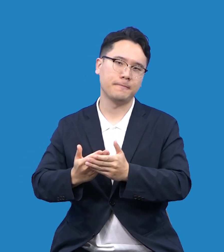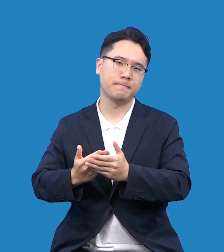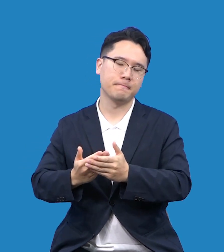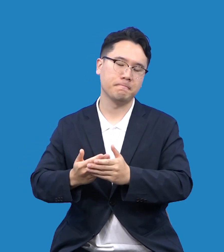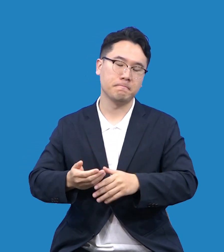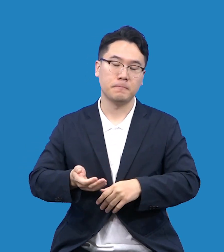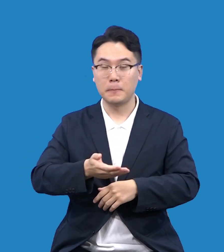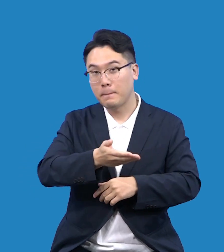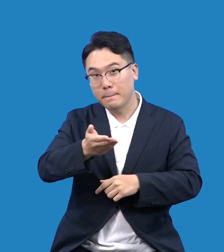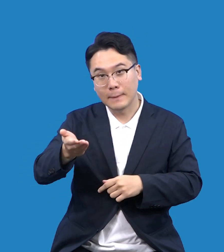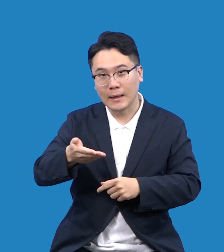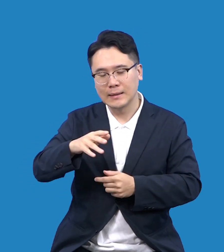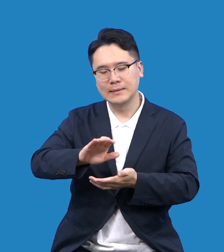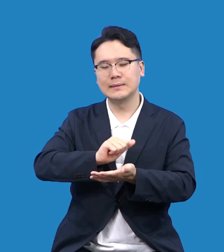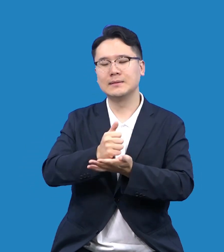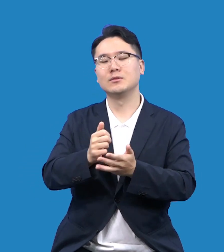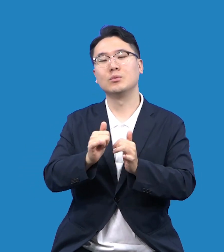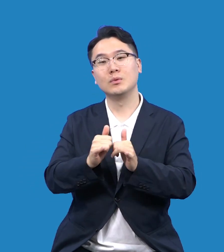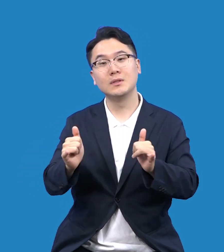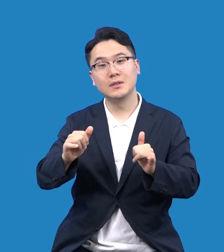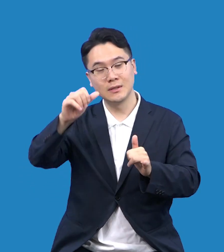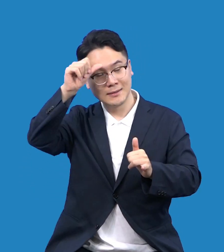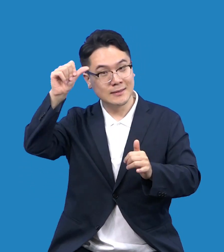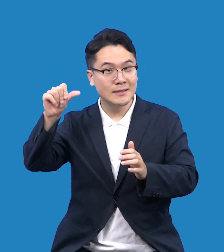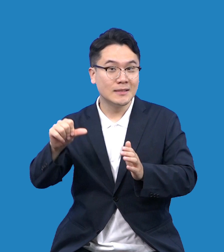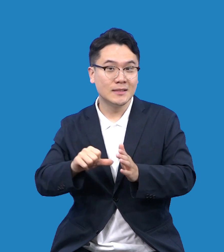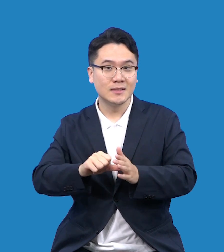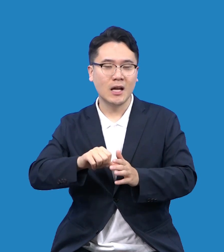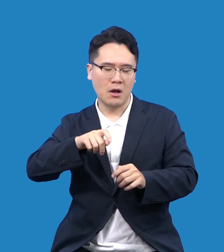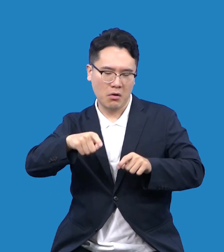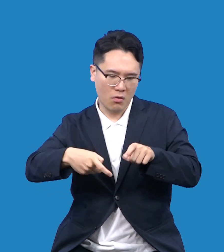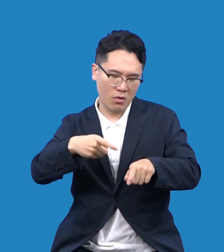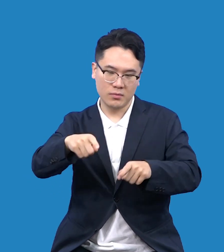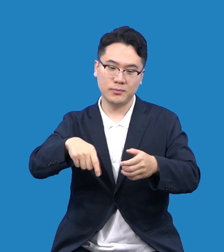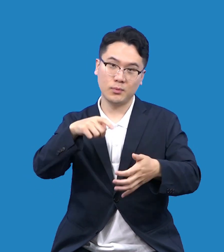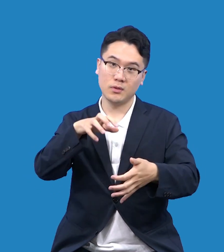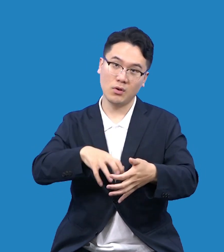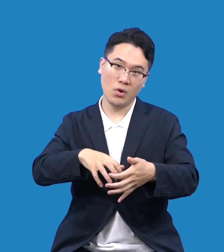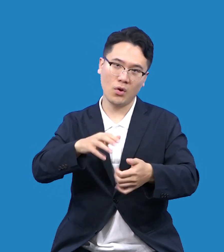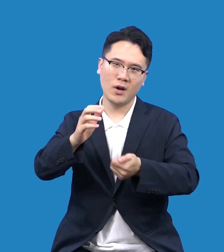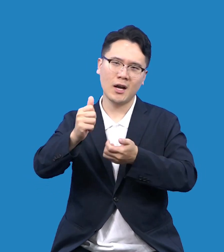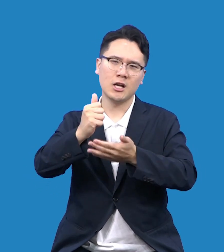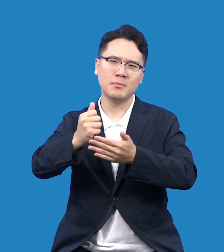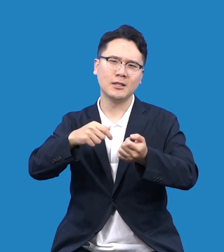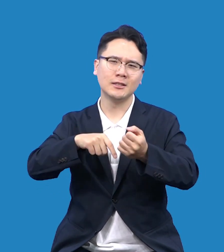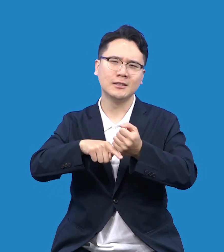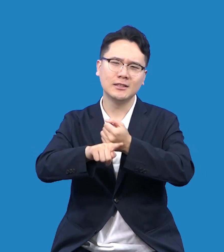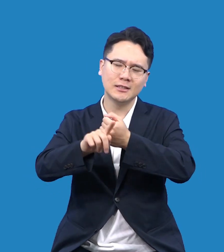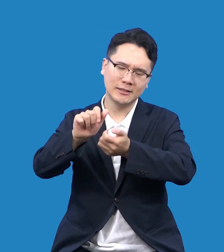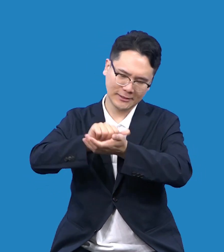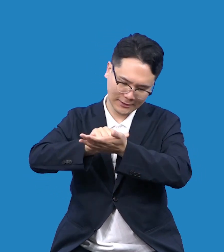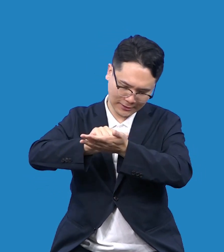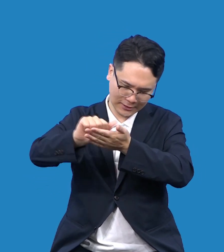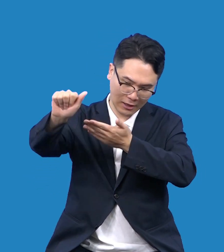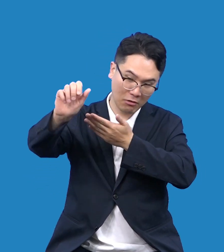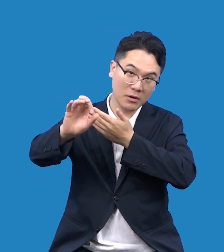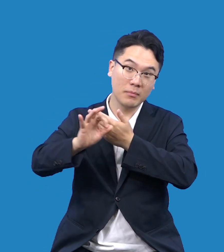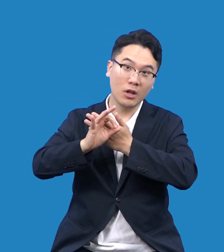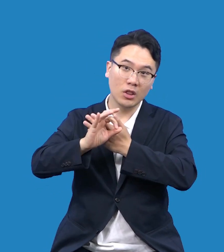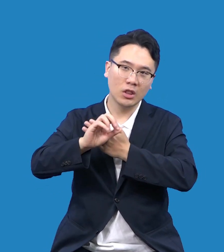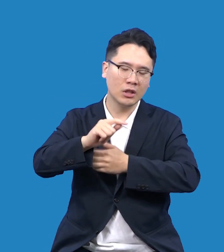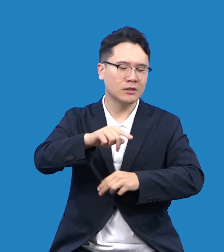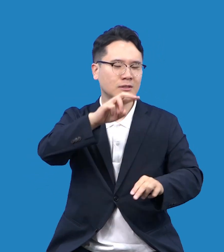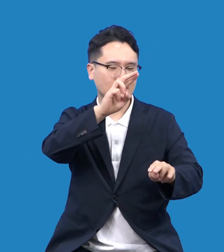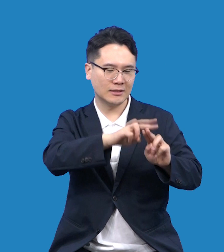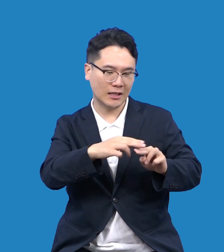여러분, 우리가 그리스도인들이 인생의 걸음 속에서 하나님의 뜻을 제거해버리면 그 자리에 들어가는